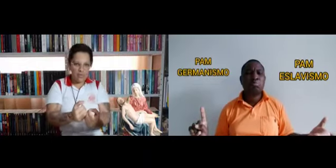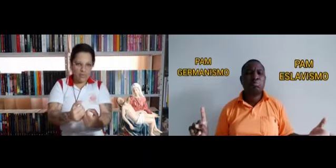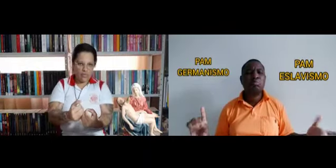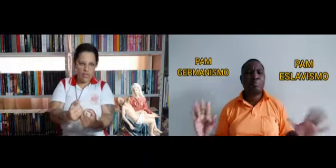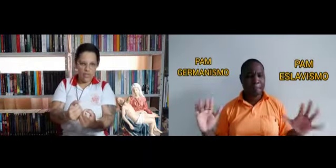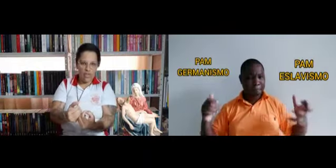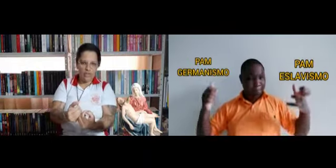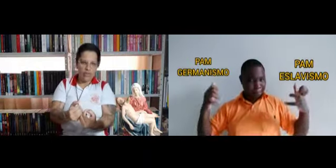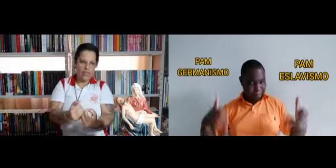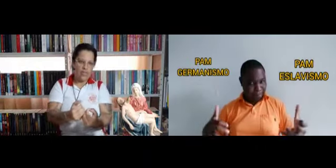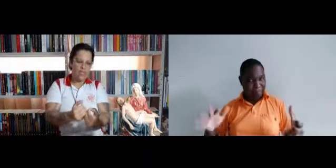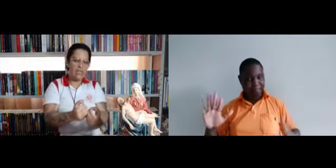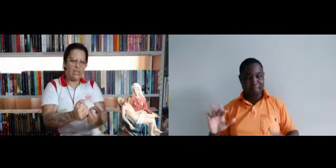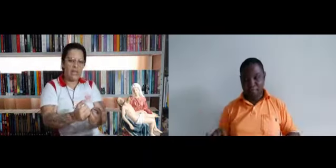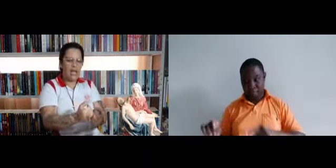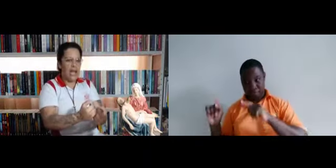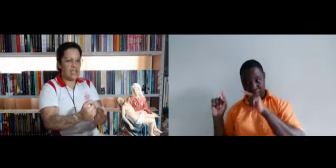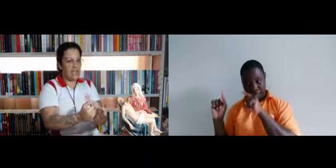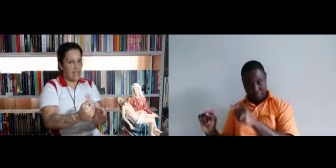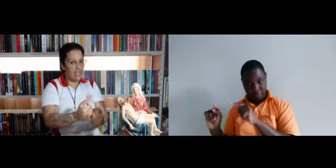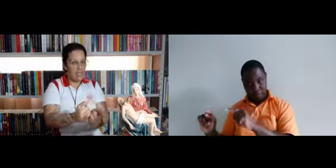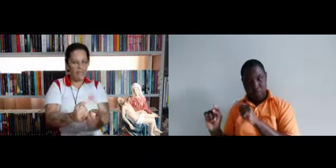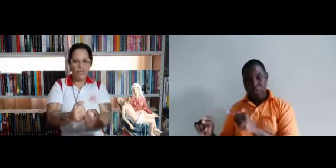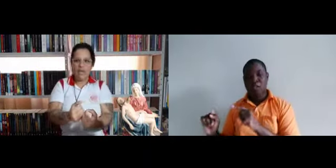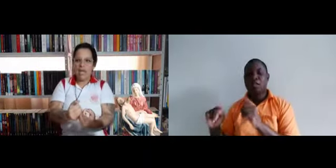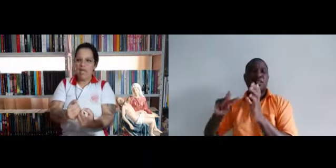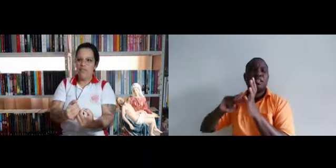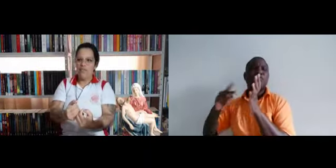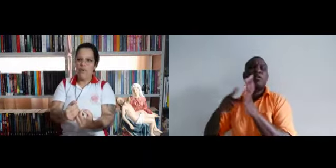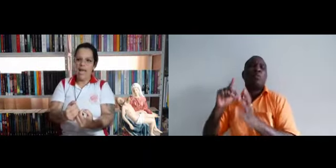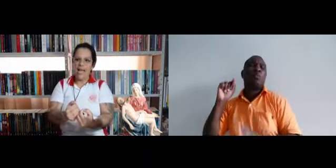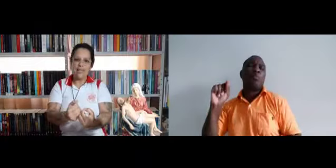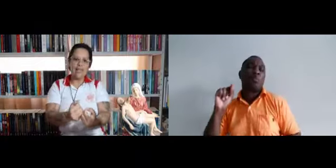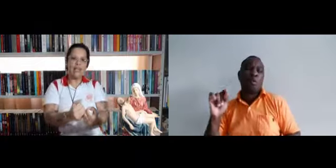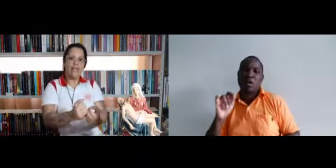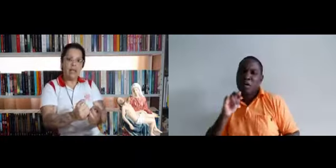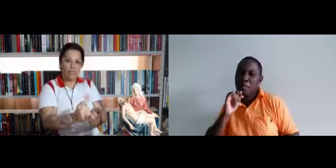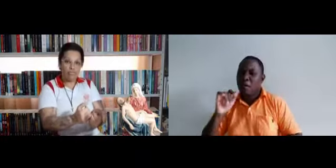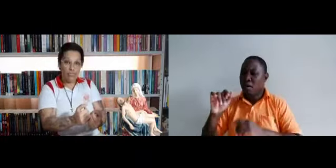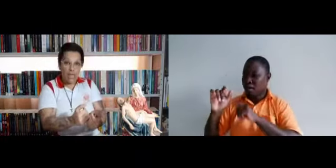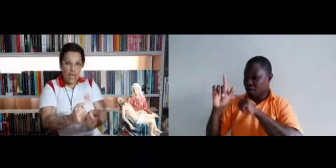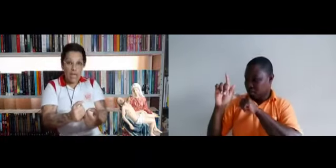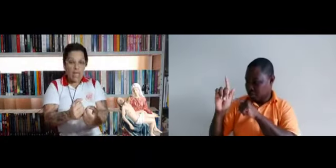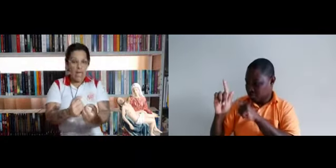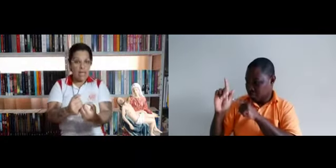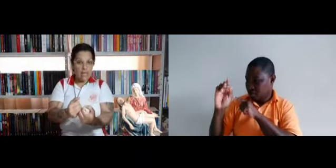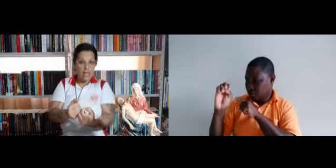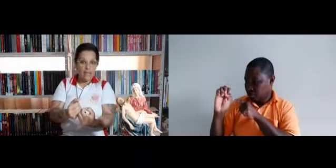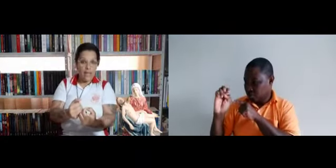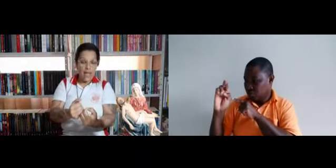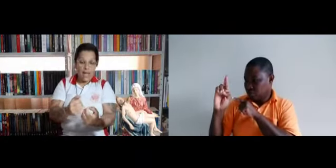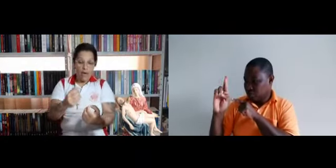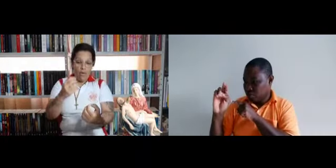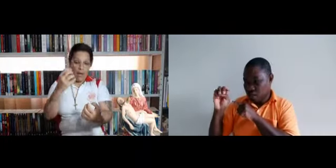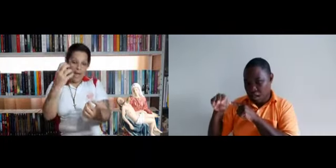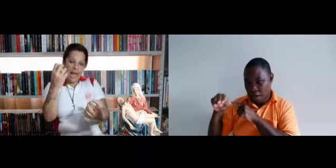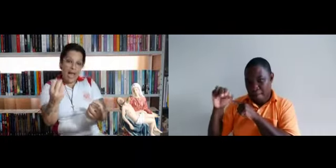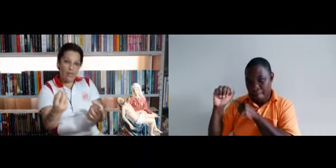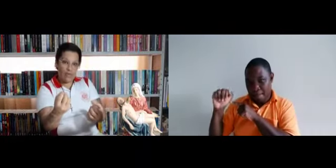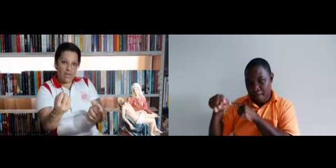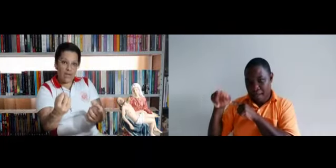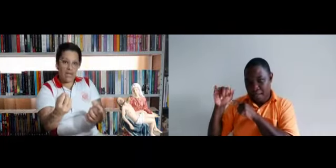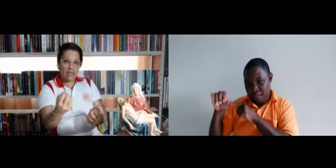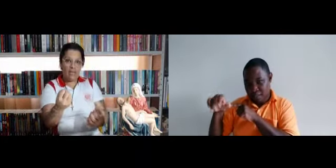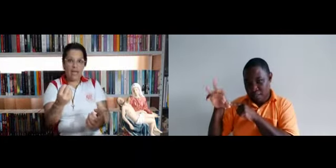austríaco Francisco Ferdinando, em visita a Sarajevo, ele foi assassinado. E aí,